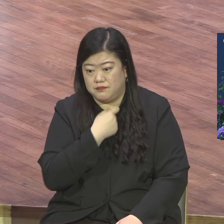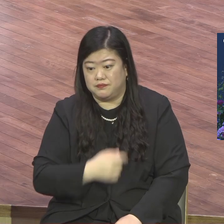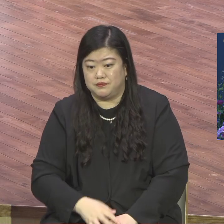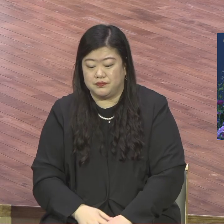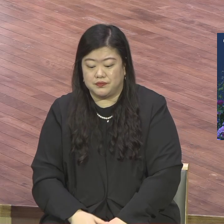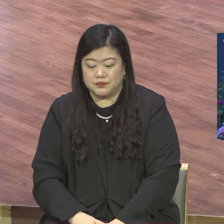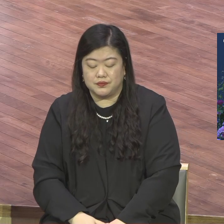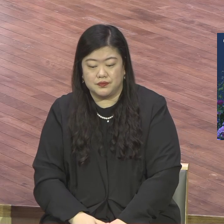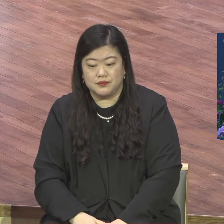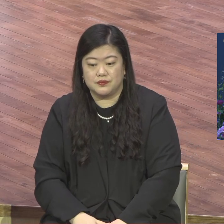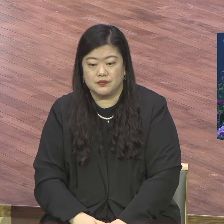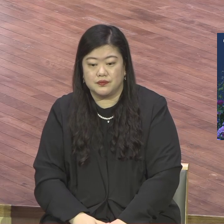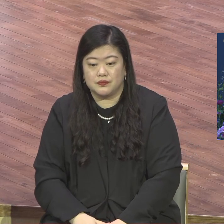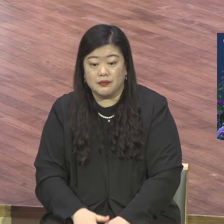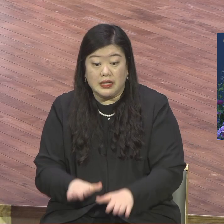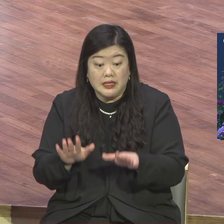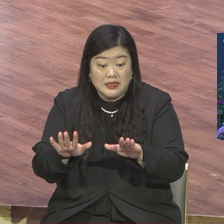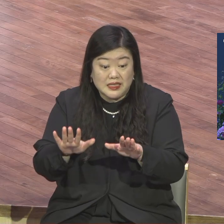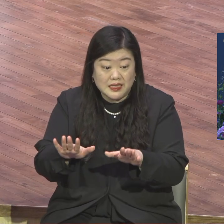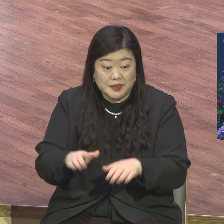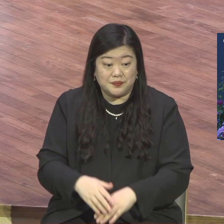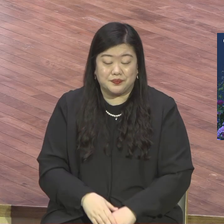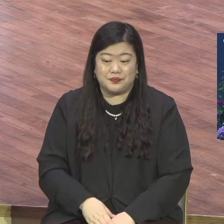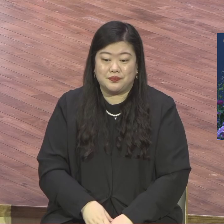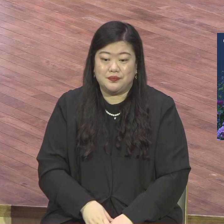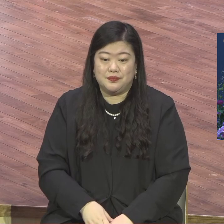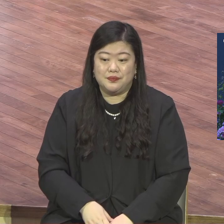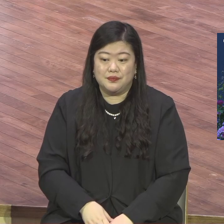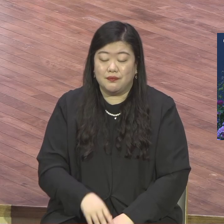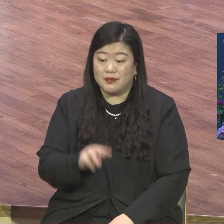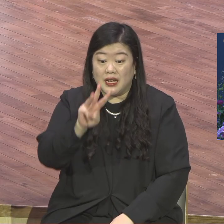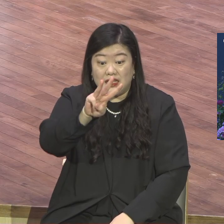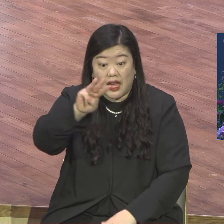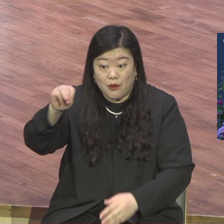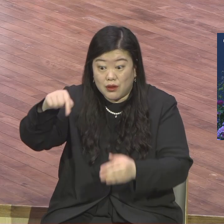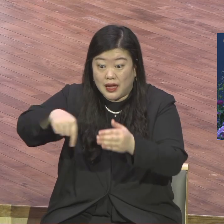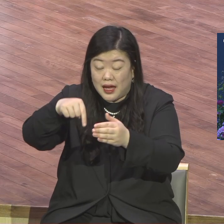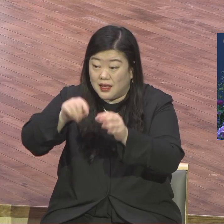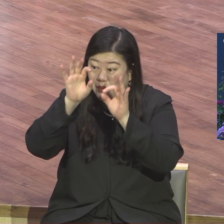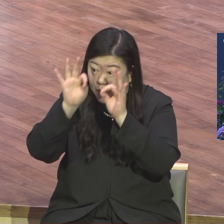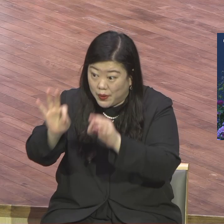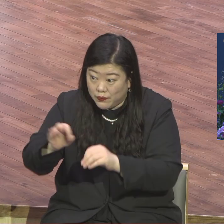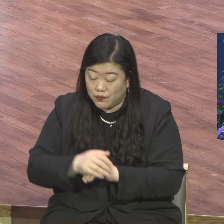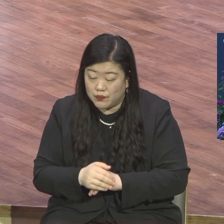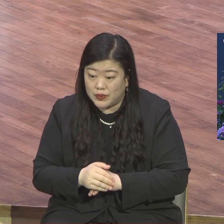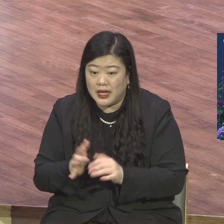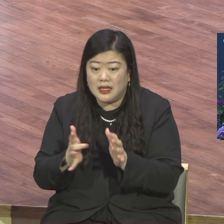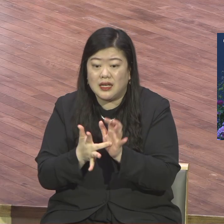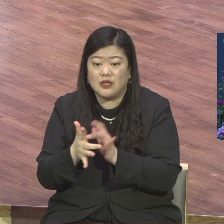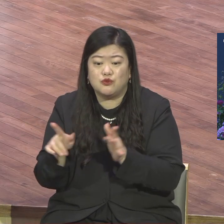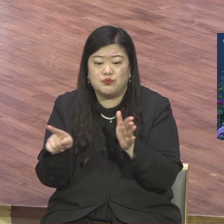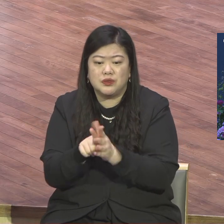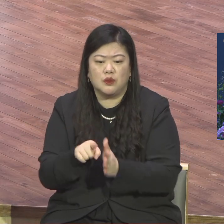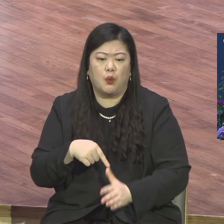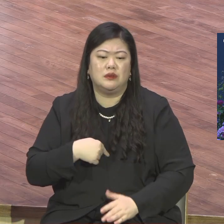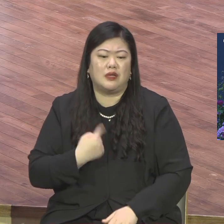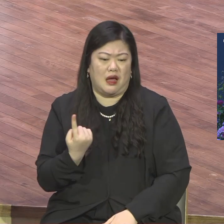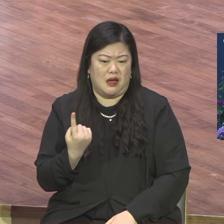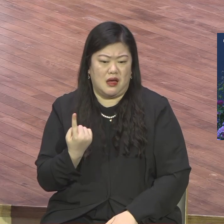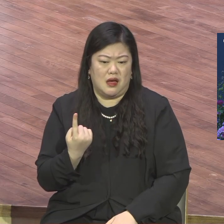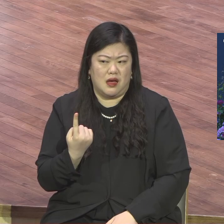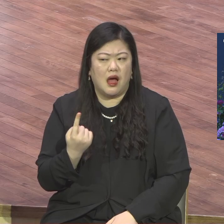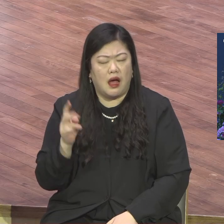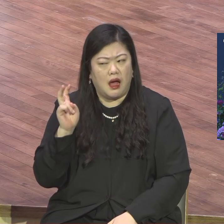지금 우리 교회 안에도 여전히 가문 복음화가 이루어지지 못한 상태에 있는